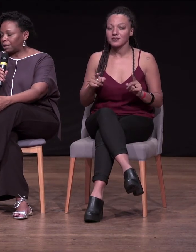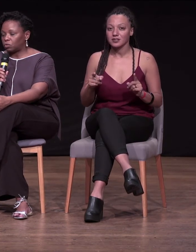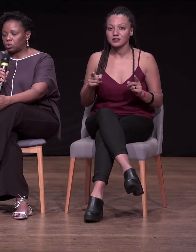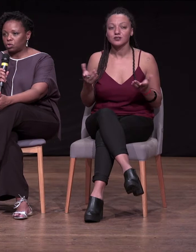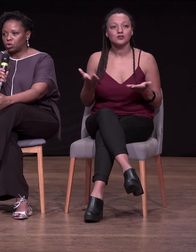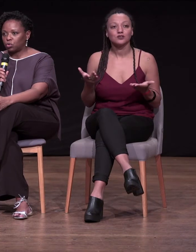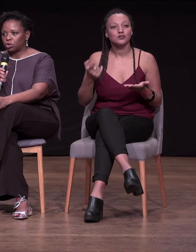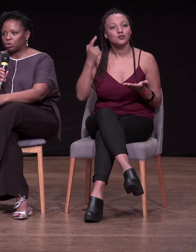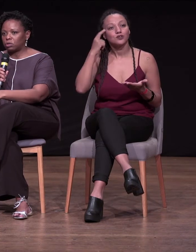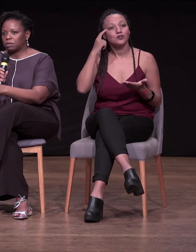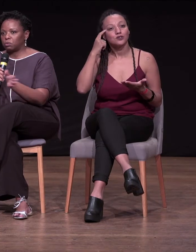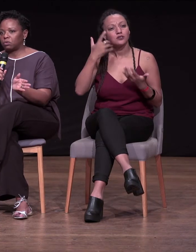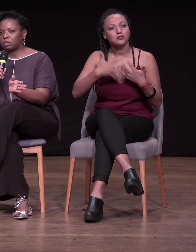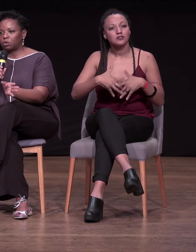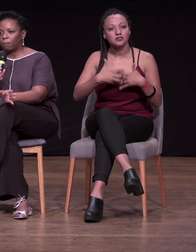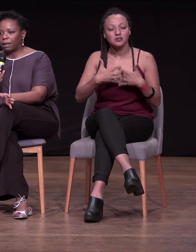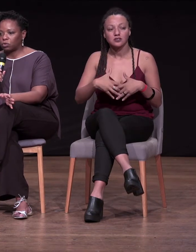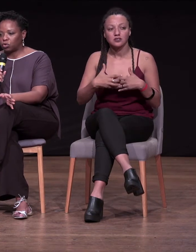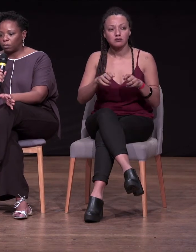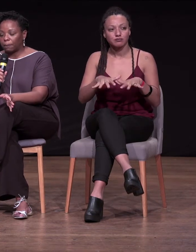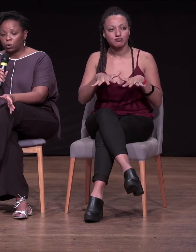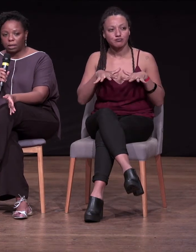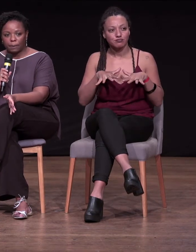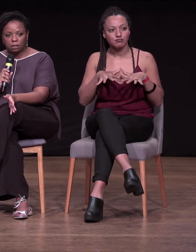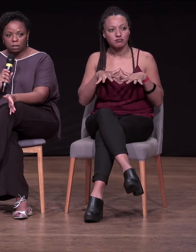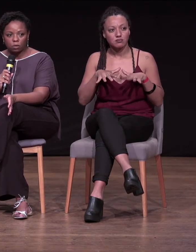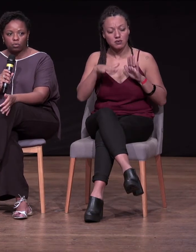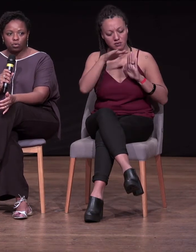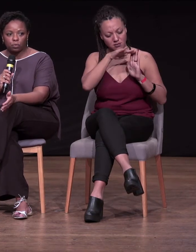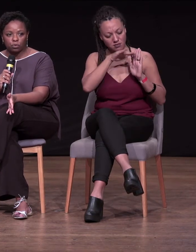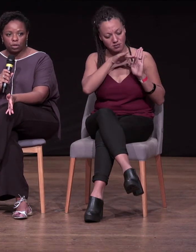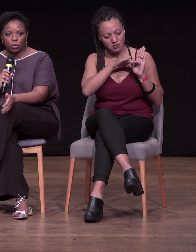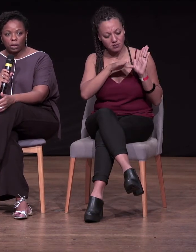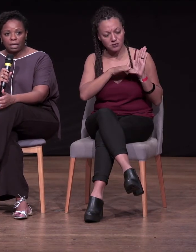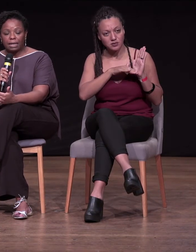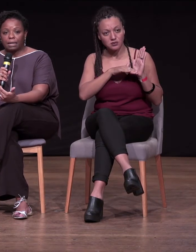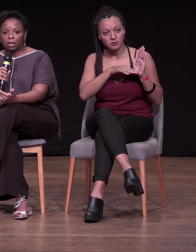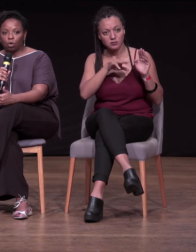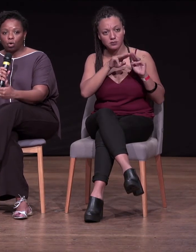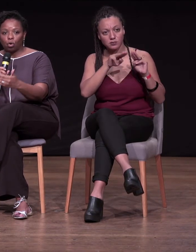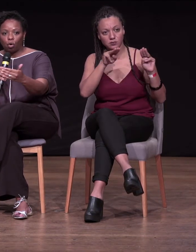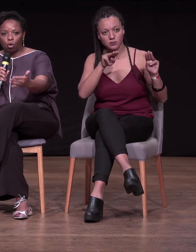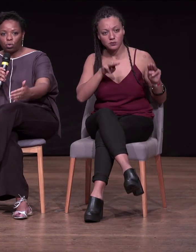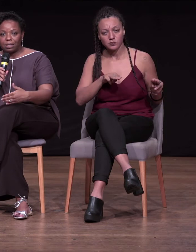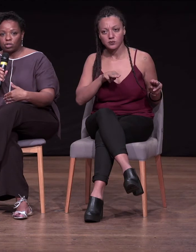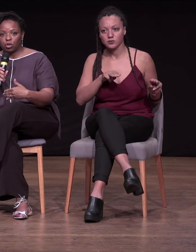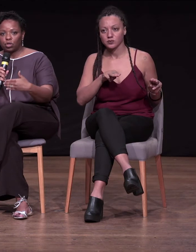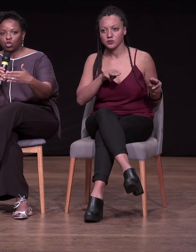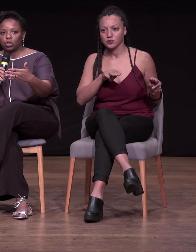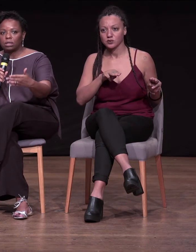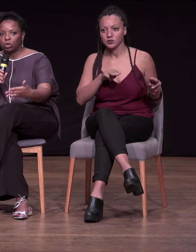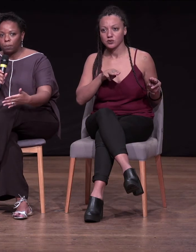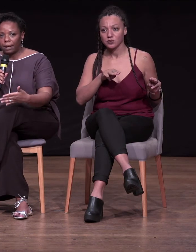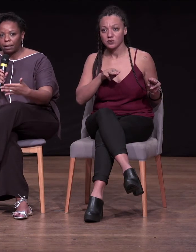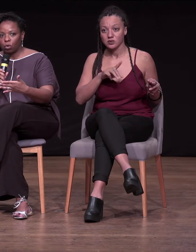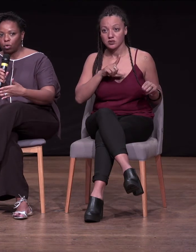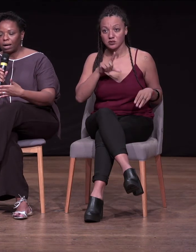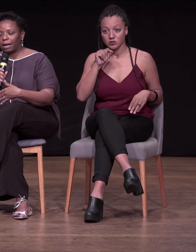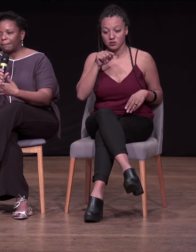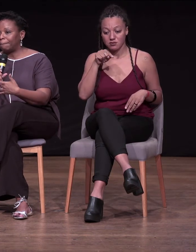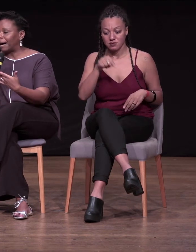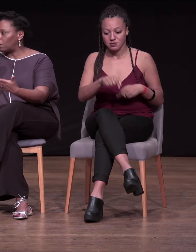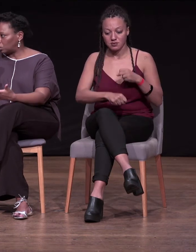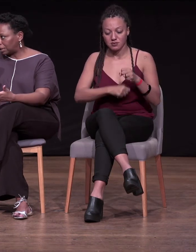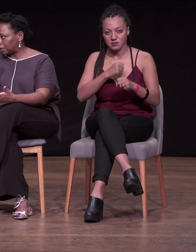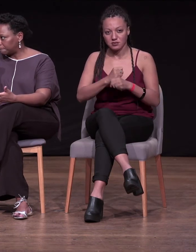aqui, né? No sentido de que nós estamos fazendo parte de uma programação de um museu que elegeu este ano para